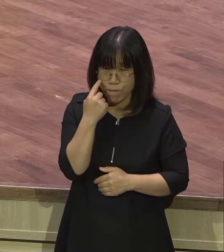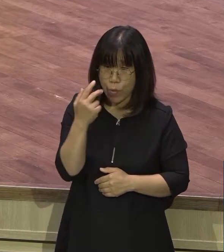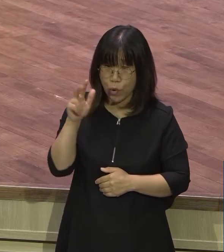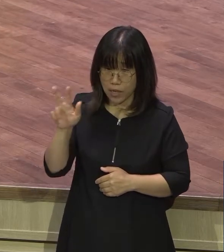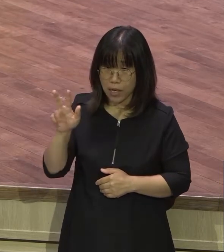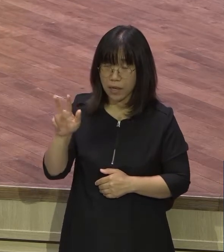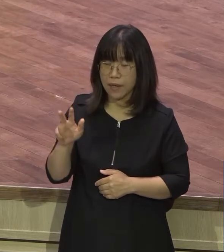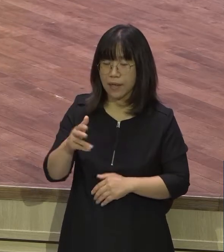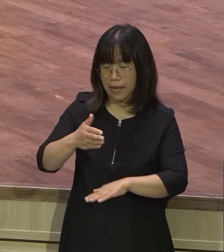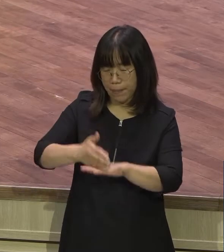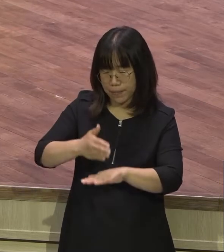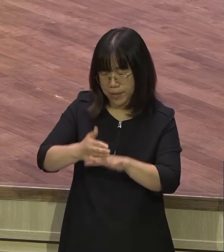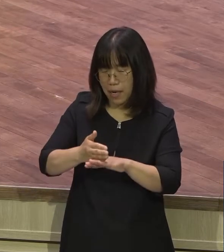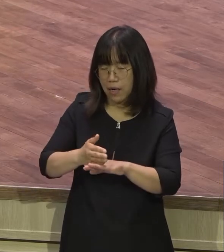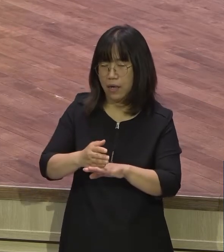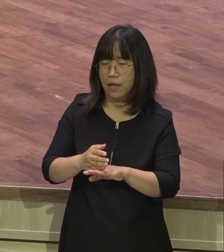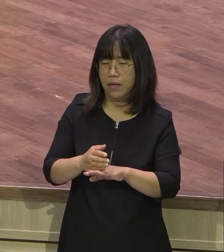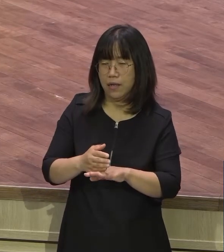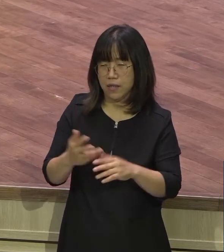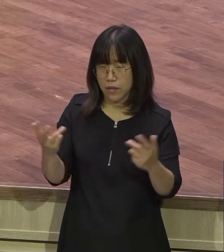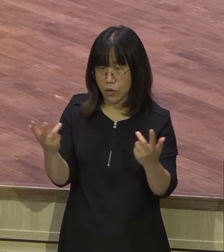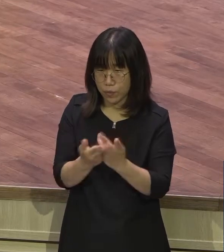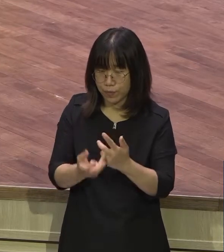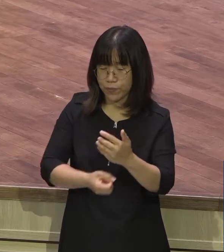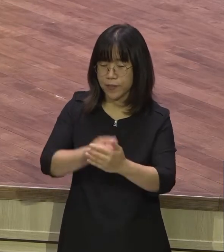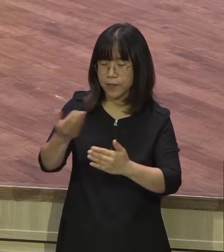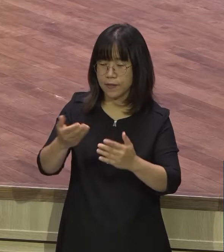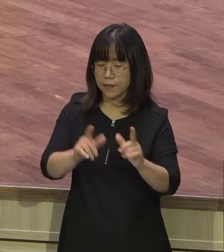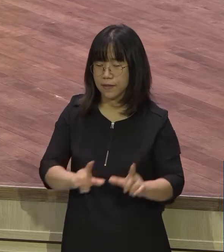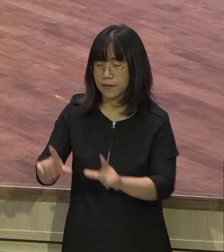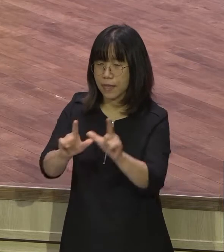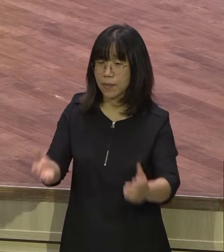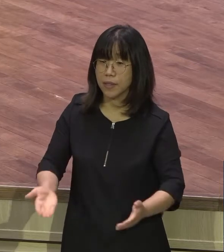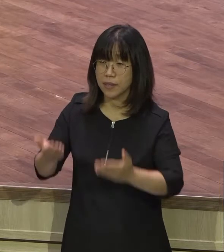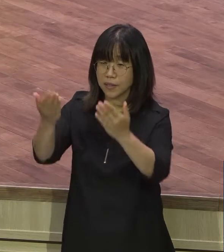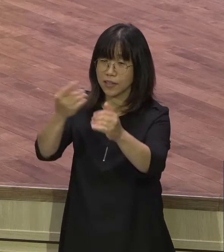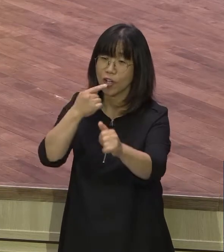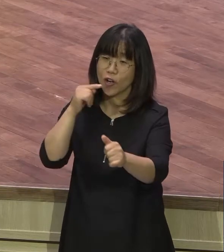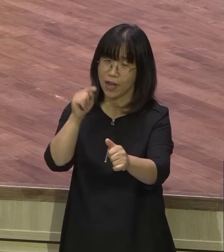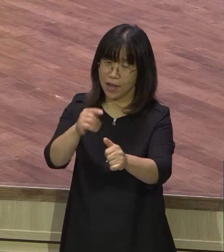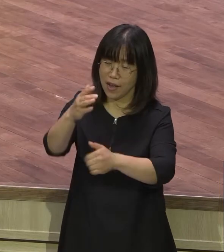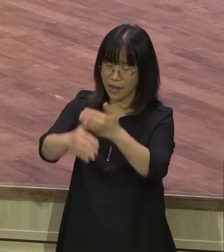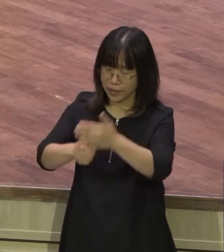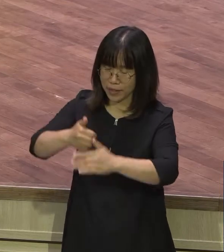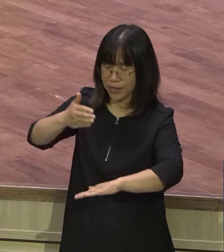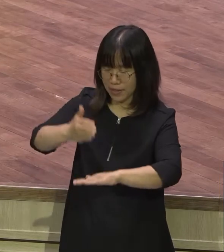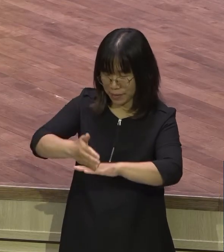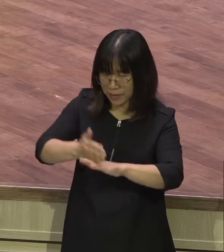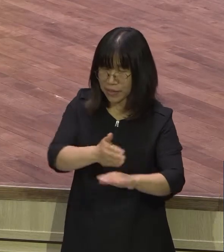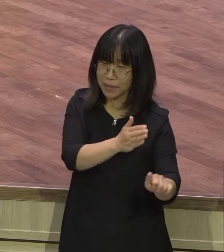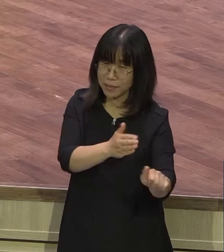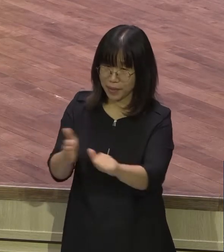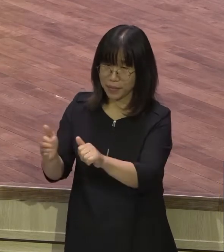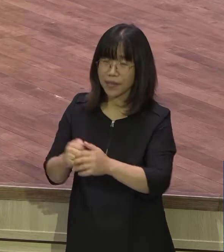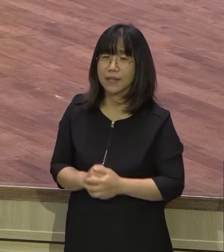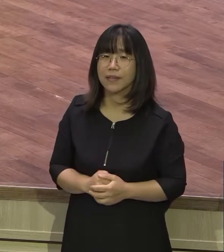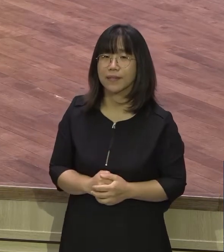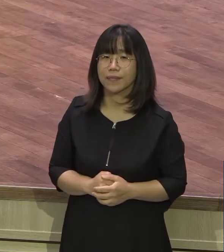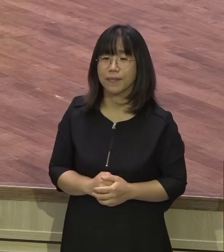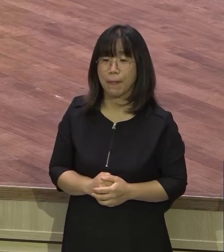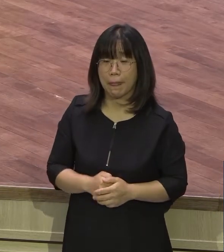감사가 넘치는 삶을 하나님께 드려라 하나님께 감사하시기 바랍니다 감사